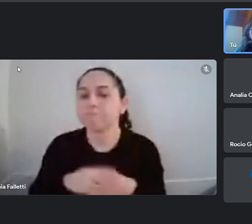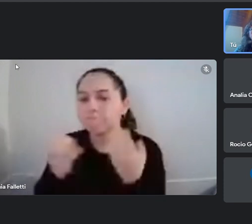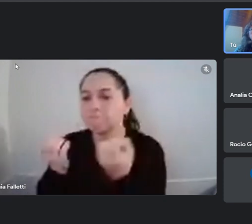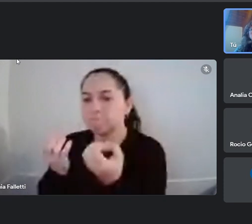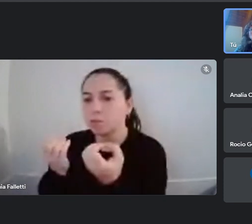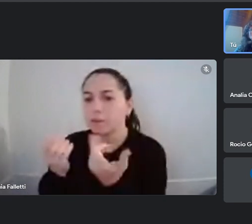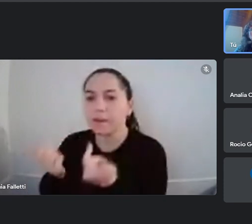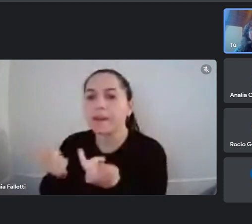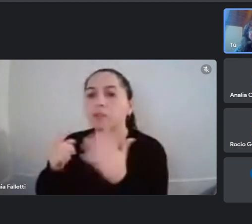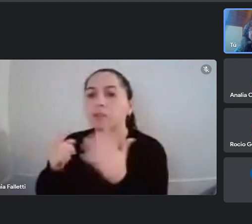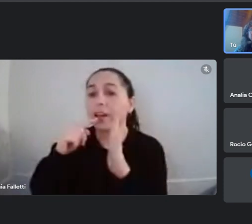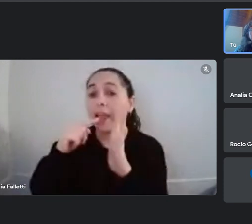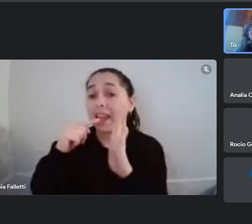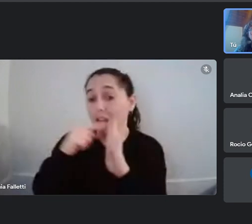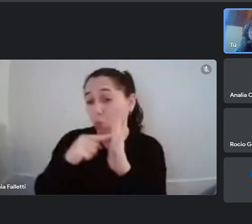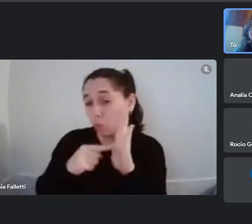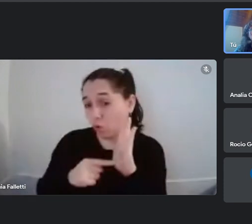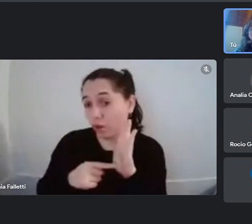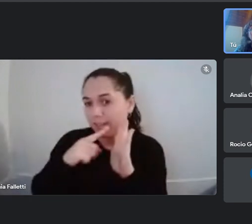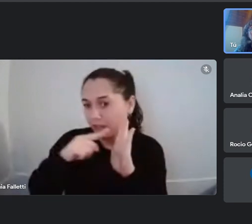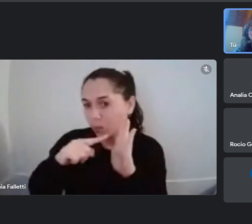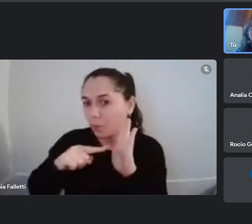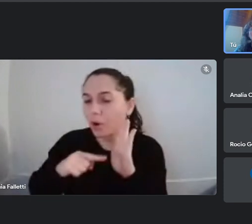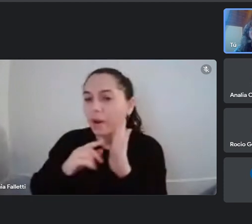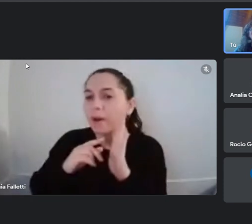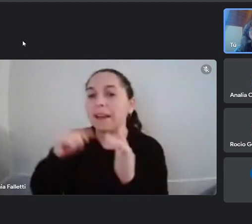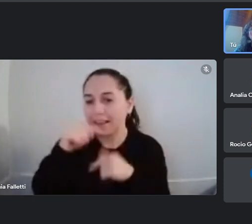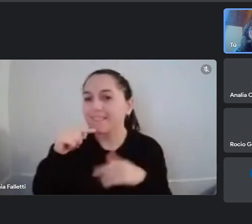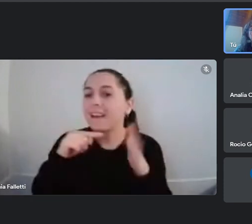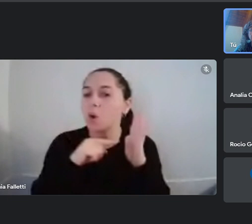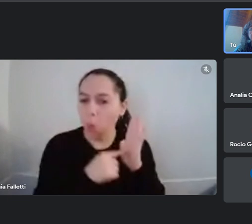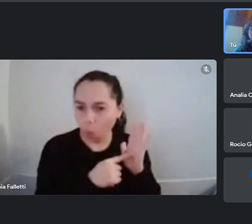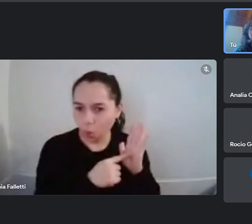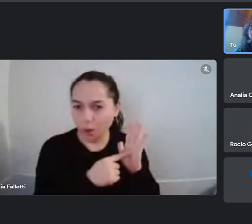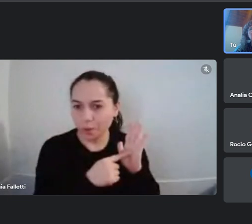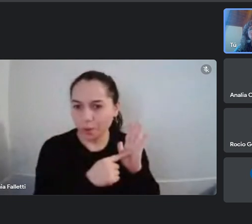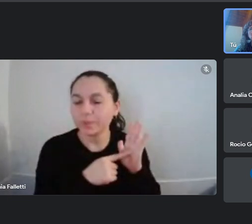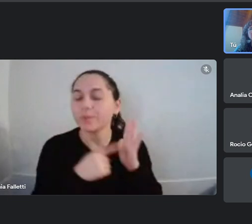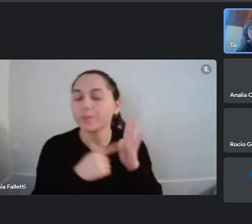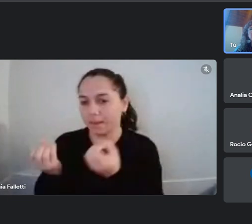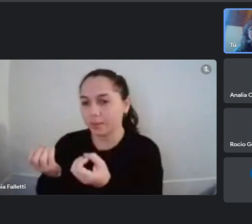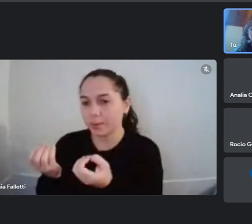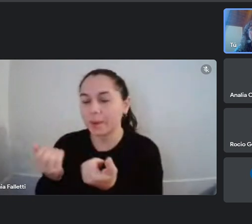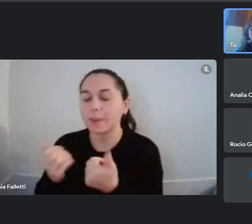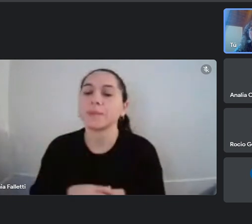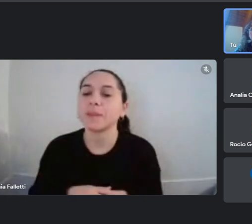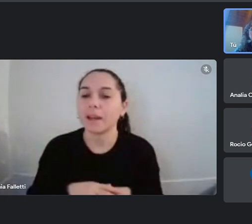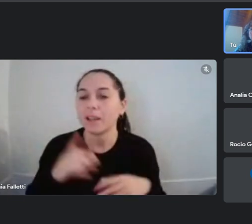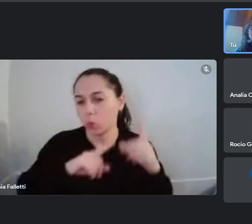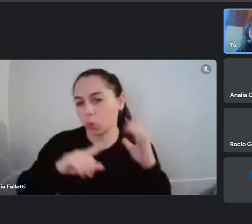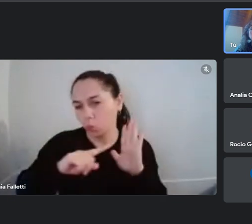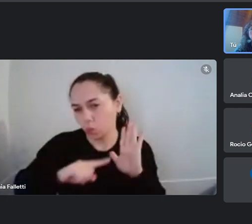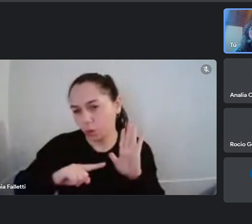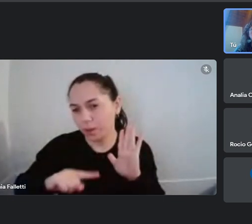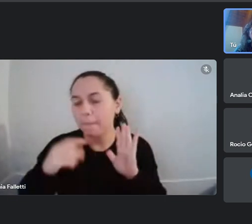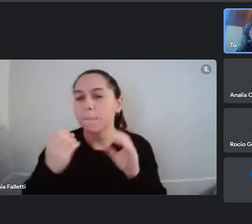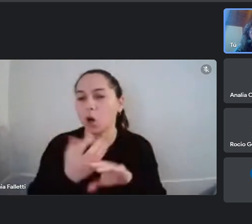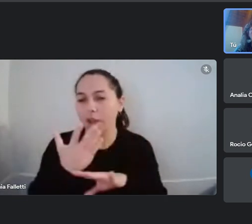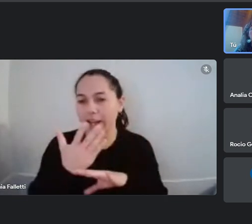Bien, instrucción asistida por tecnología sí. Moderna, o instrucciones, ¿sí? De tecnología. Del mismo modo.